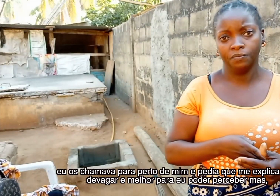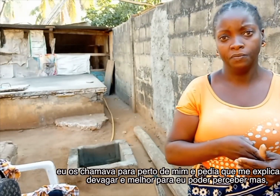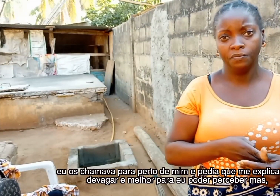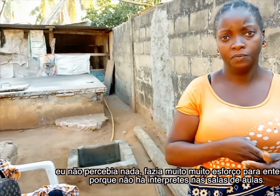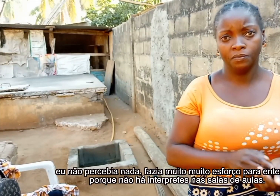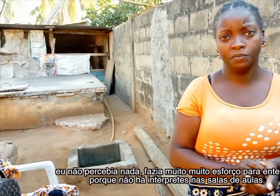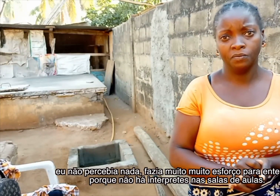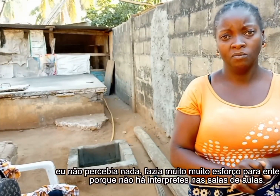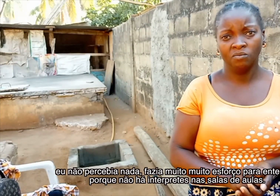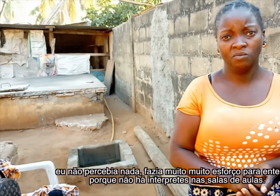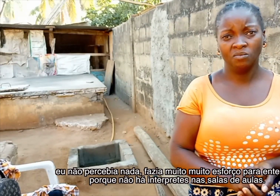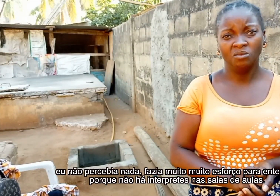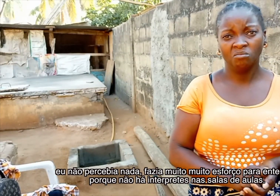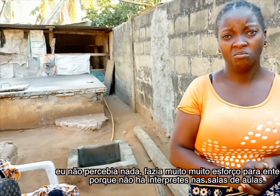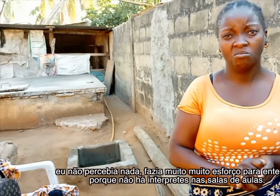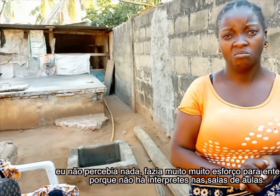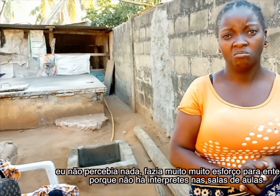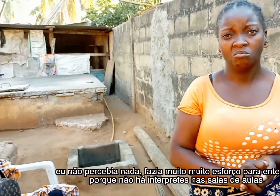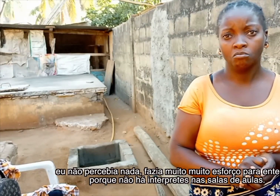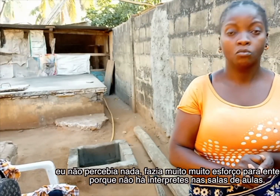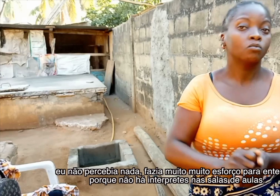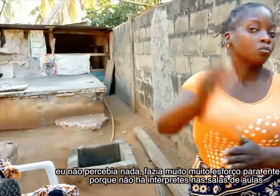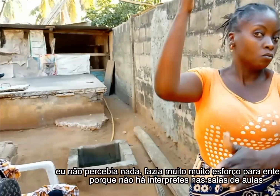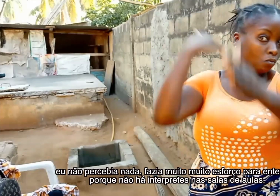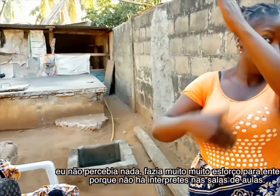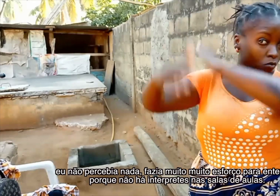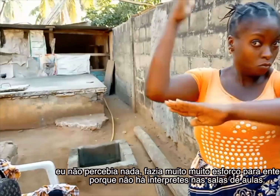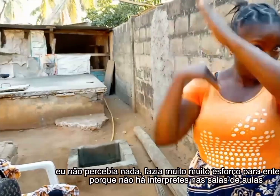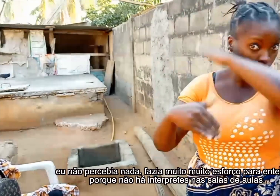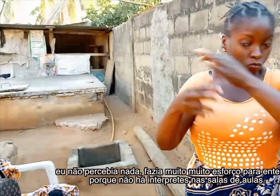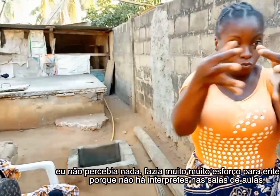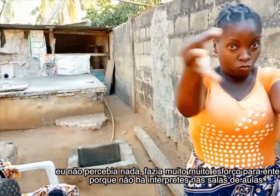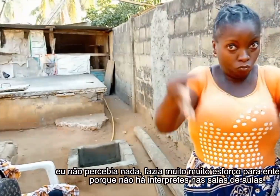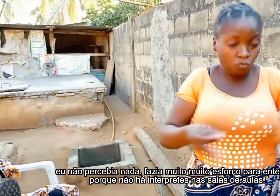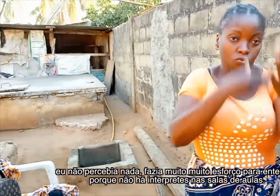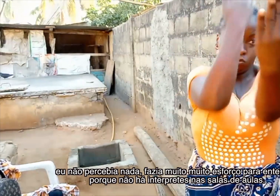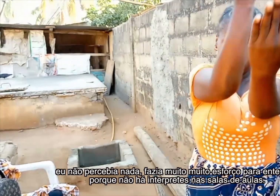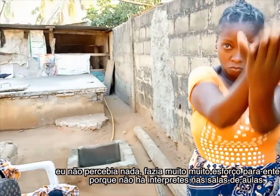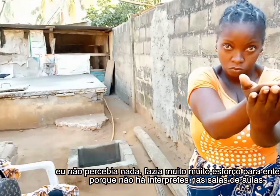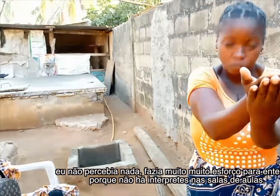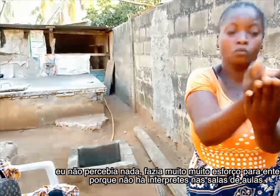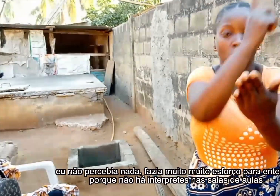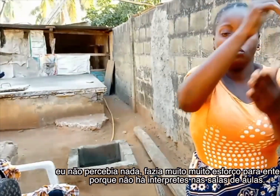perceber mais. Eu não percebia nada. Fazia muito esforço para entender porque